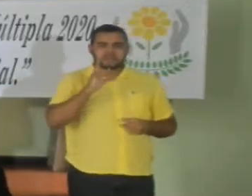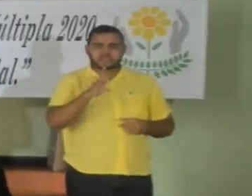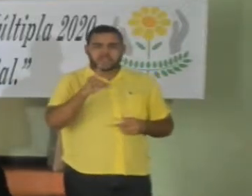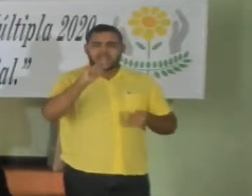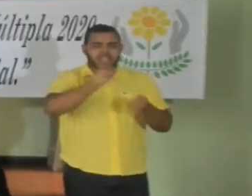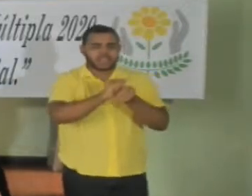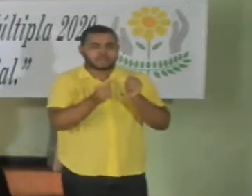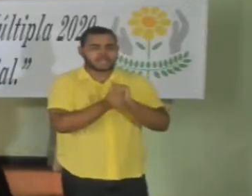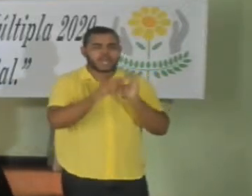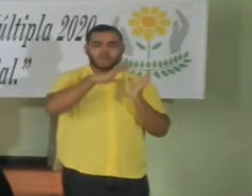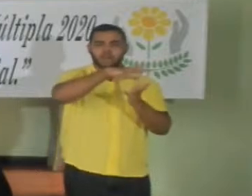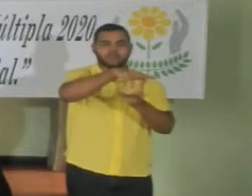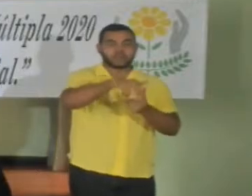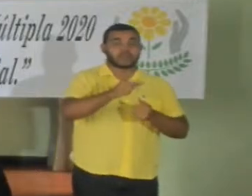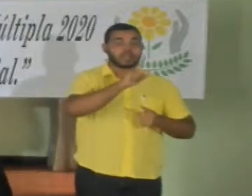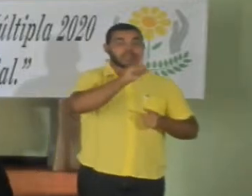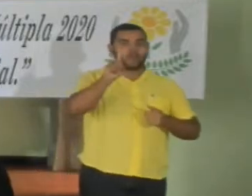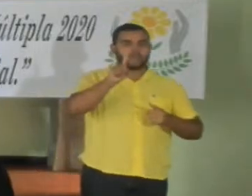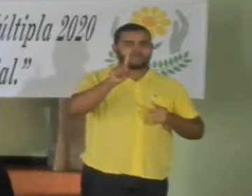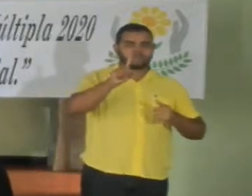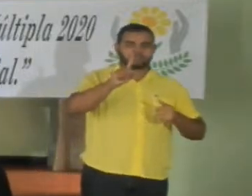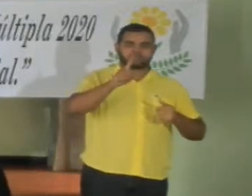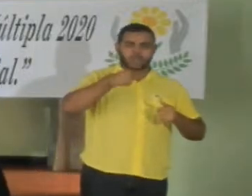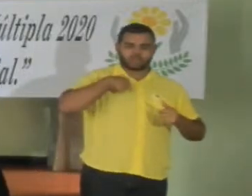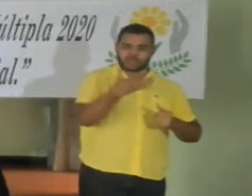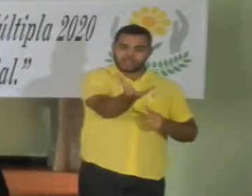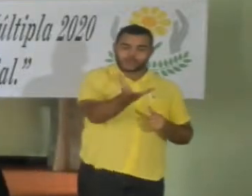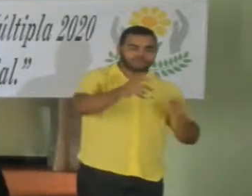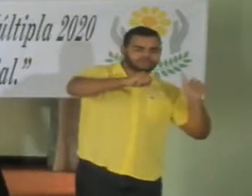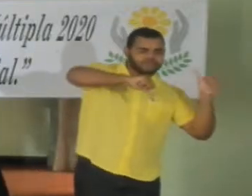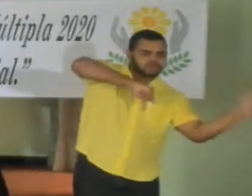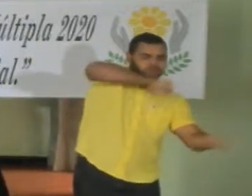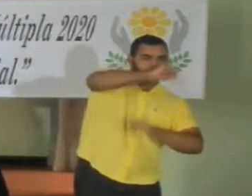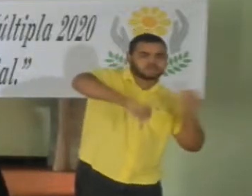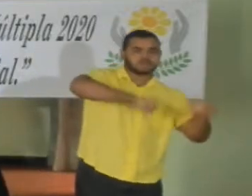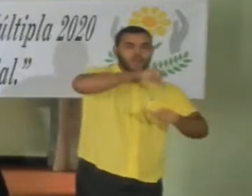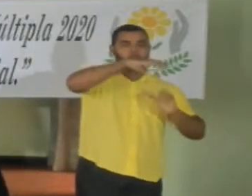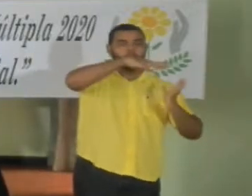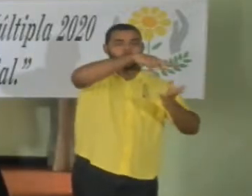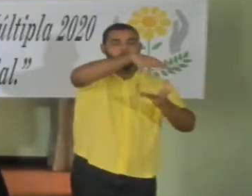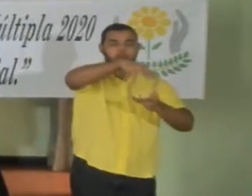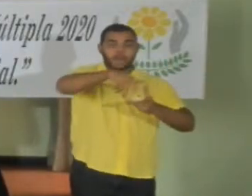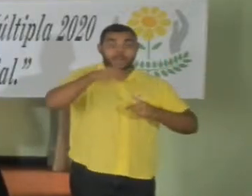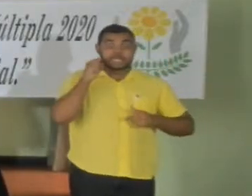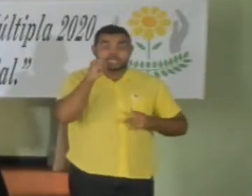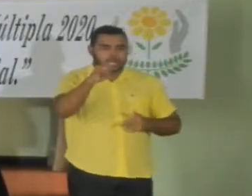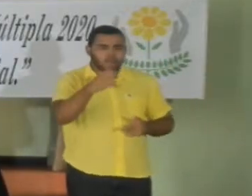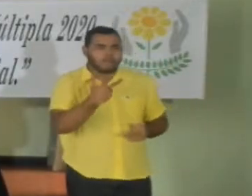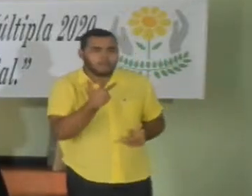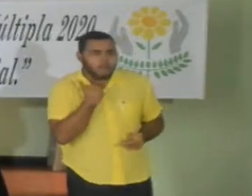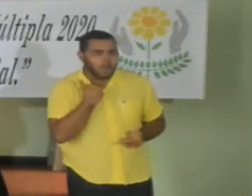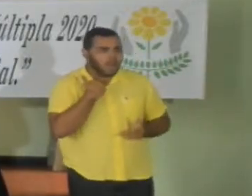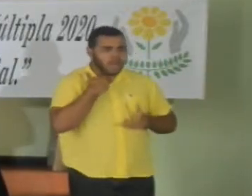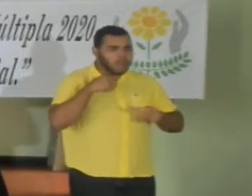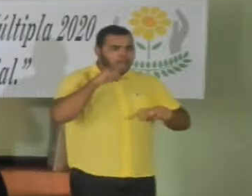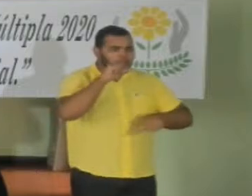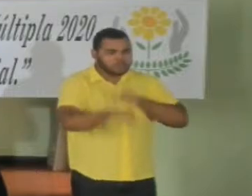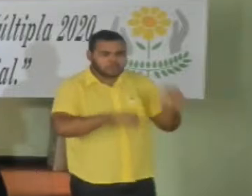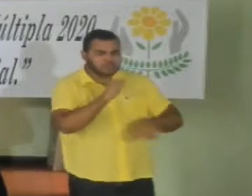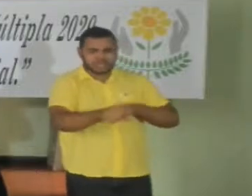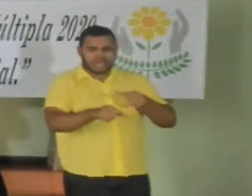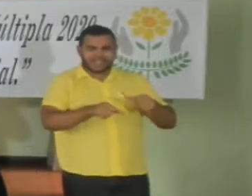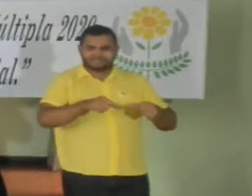adaptar, mas para transformá-lo. Se não é possível mudá-lo sem um